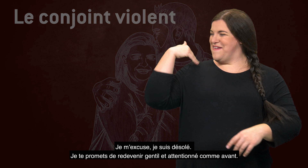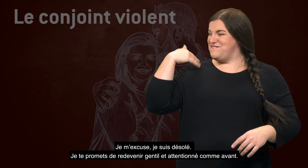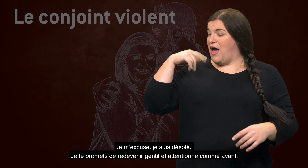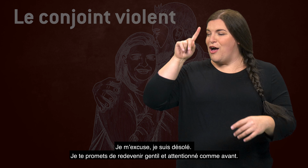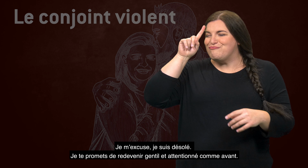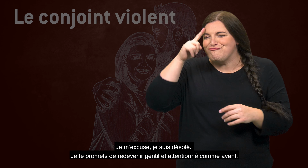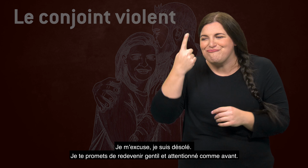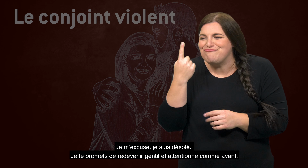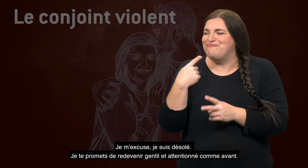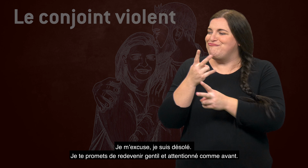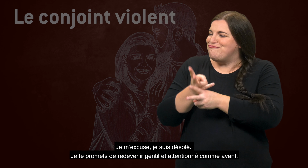avant.